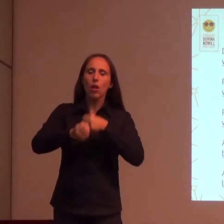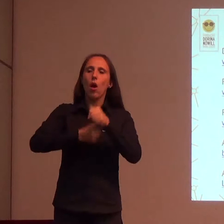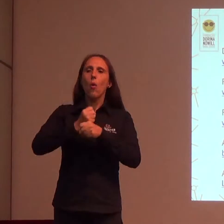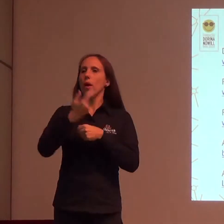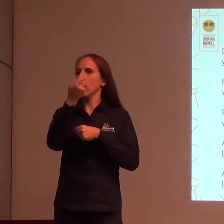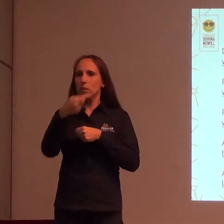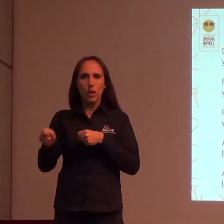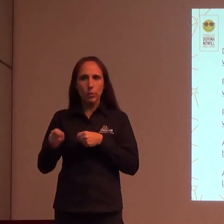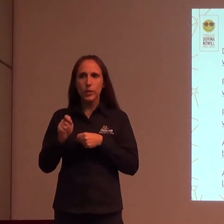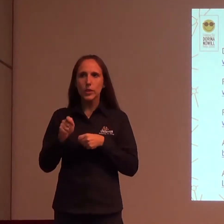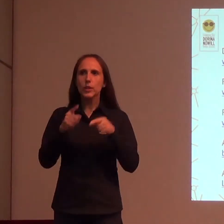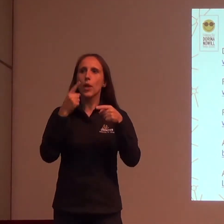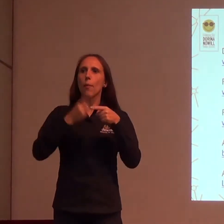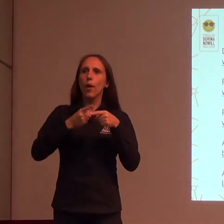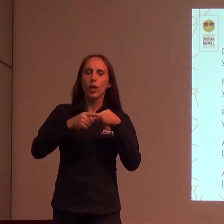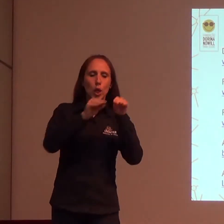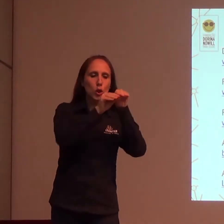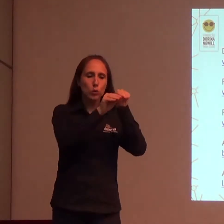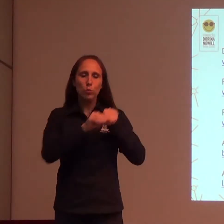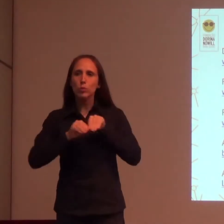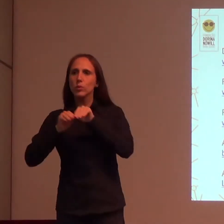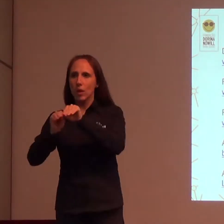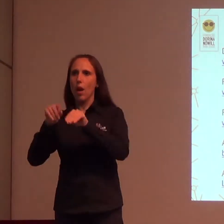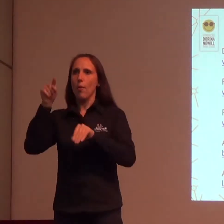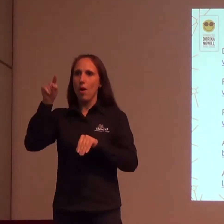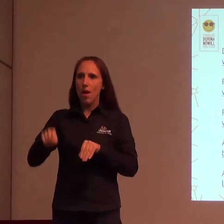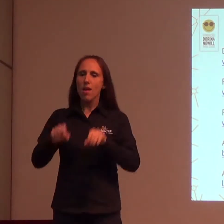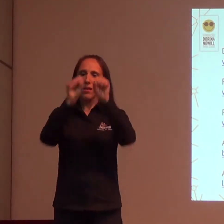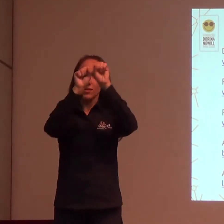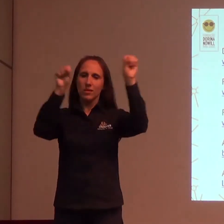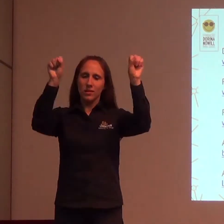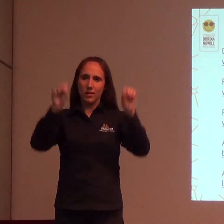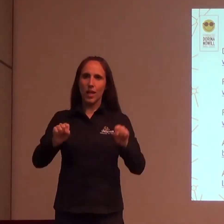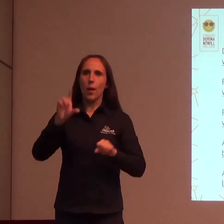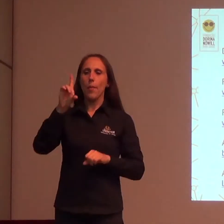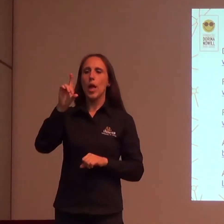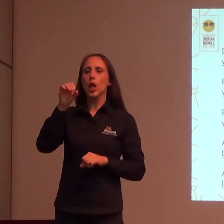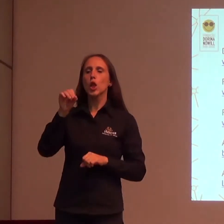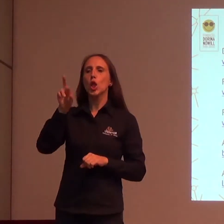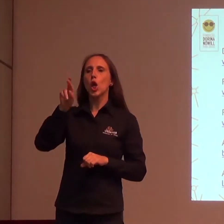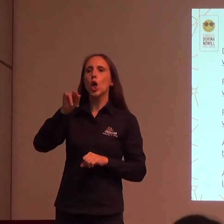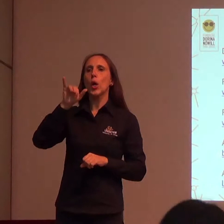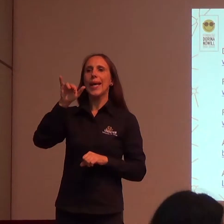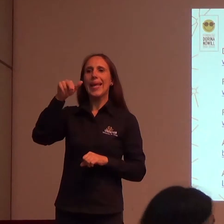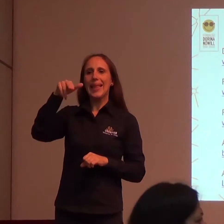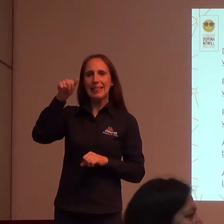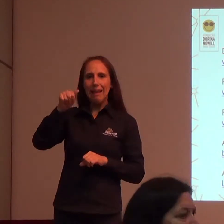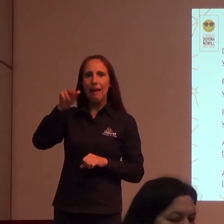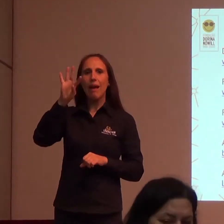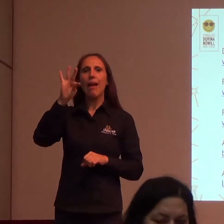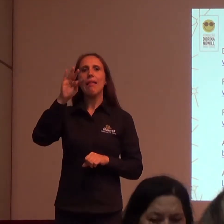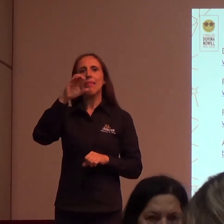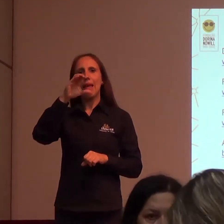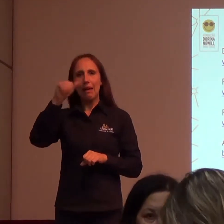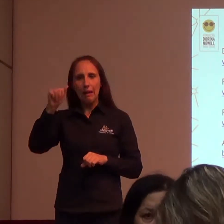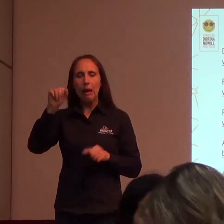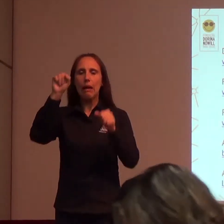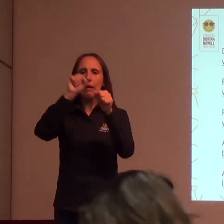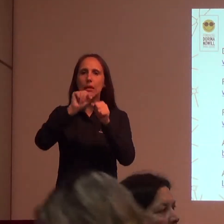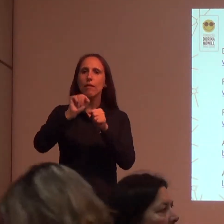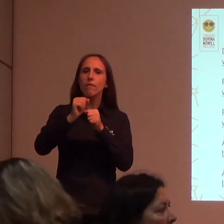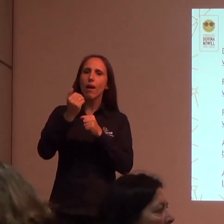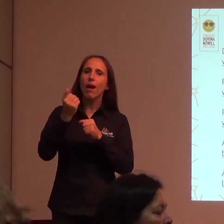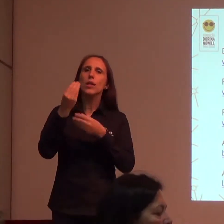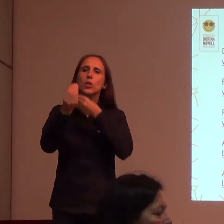gente mudou, migrou para esse sistema Dorinateca, né? É o Dorinateca que faz esse gerenciamento todo de quem